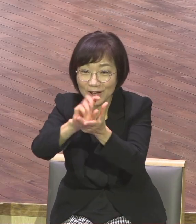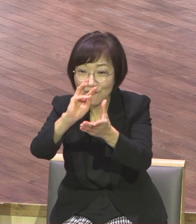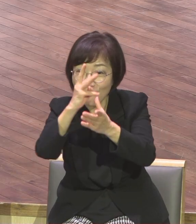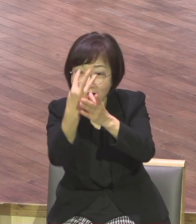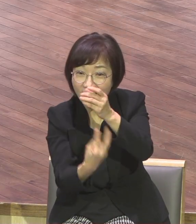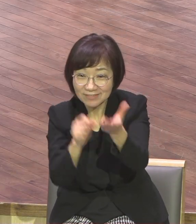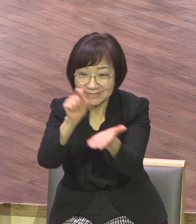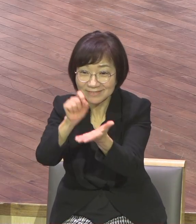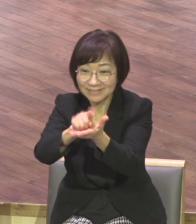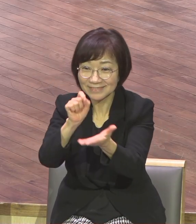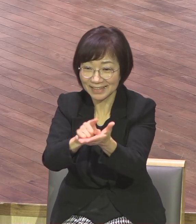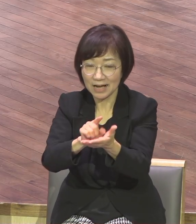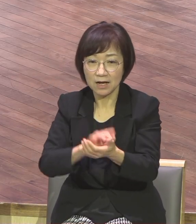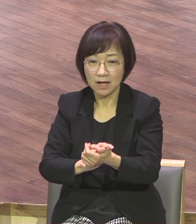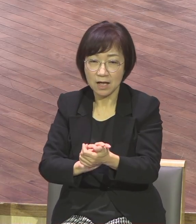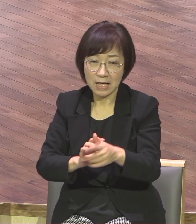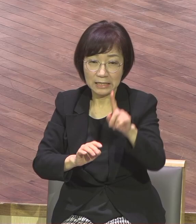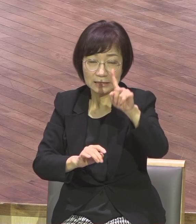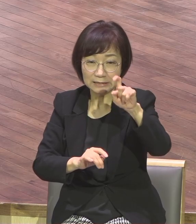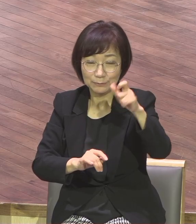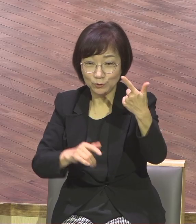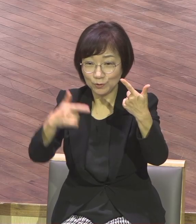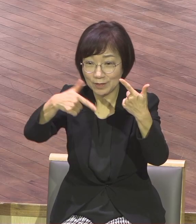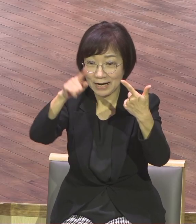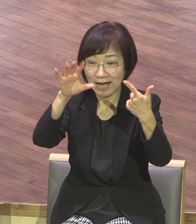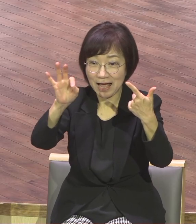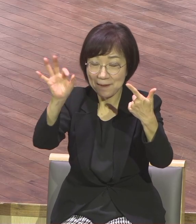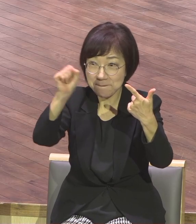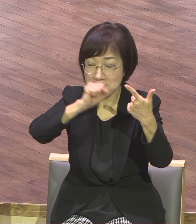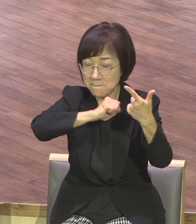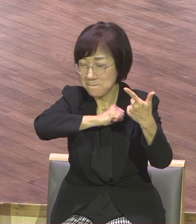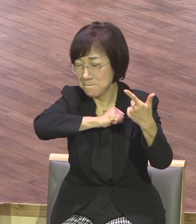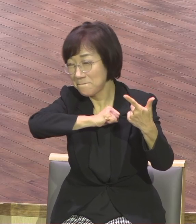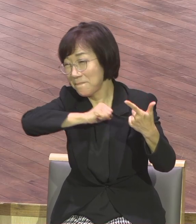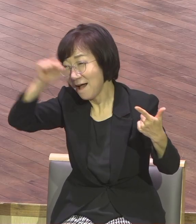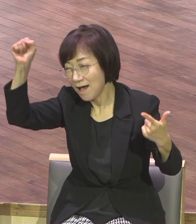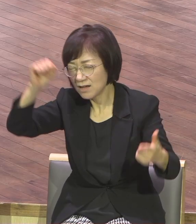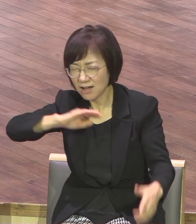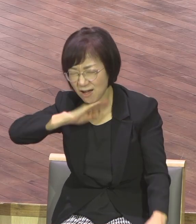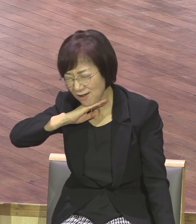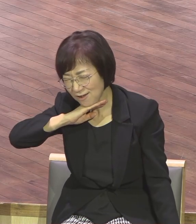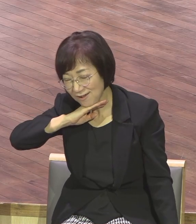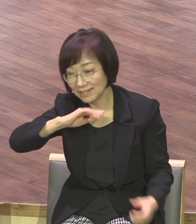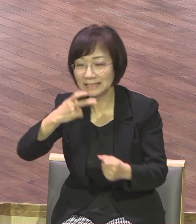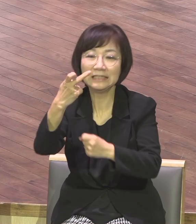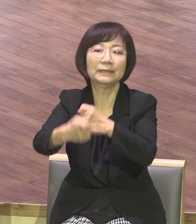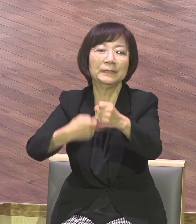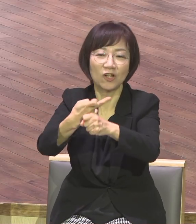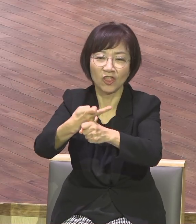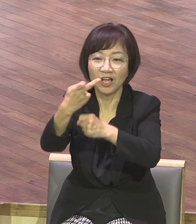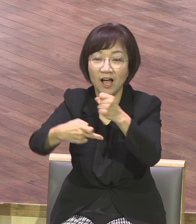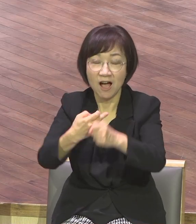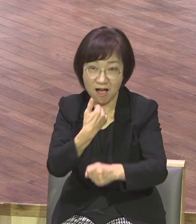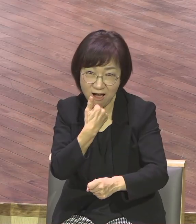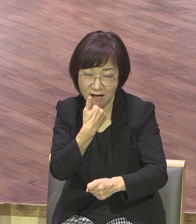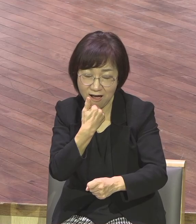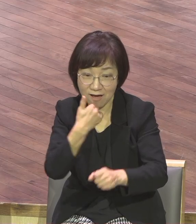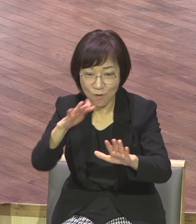월드컵에서 12년 만에 원정 16강을 진출하게 되는 결과를